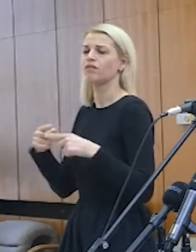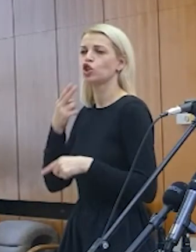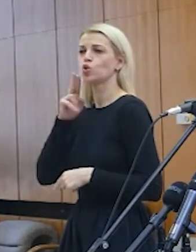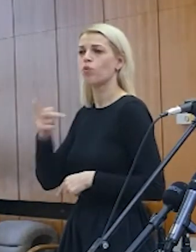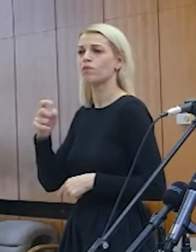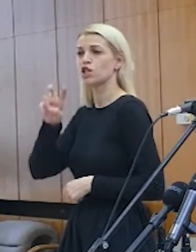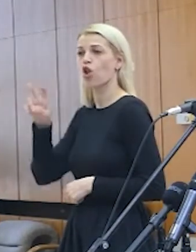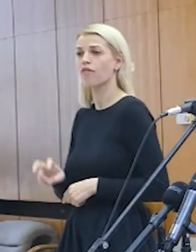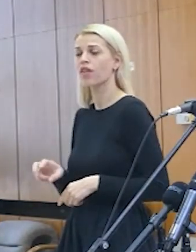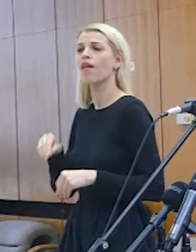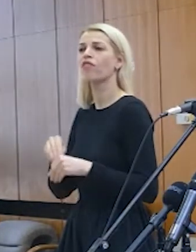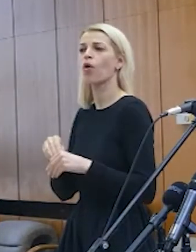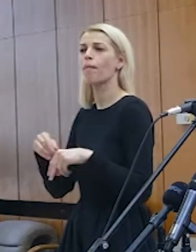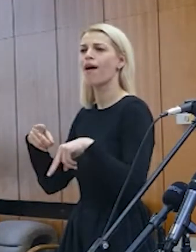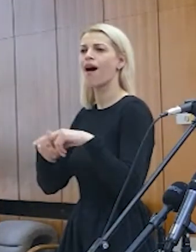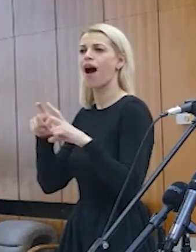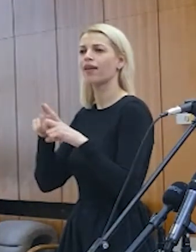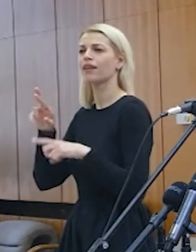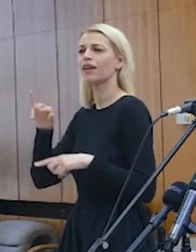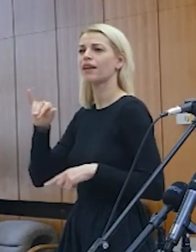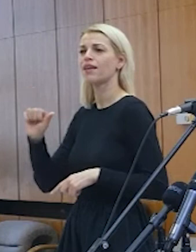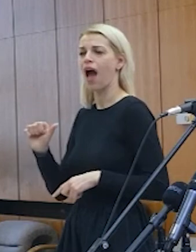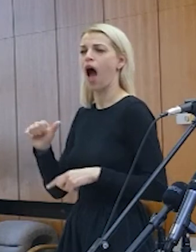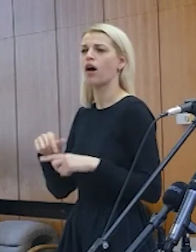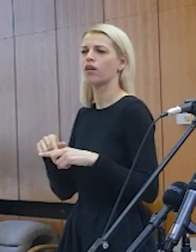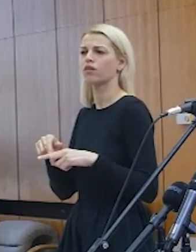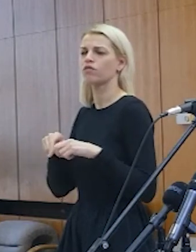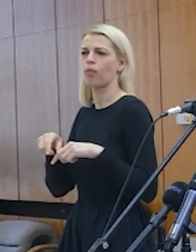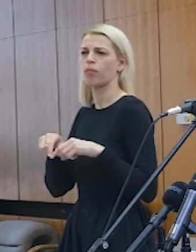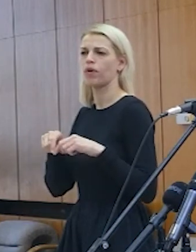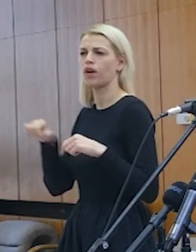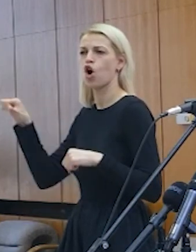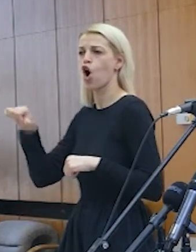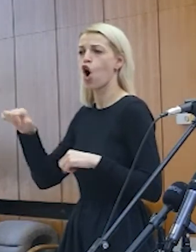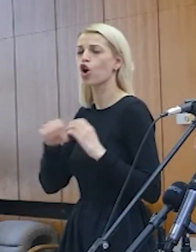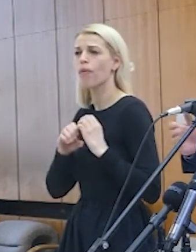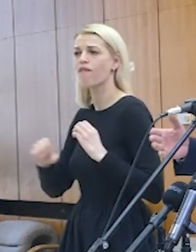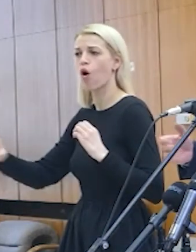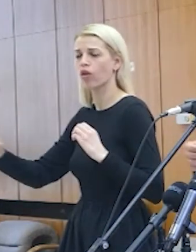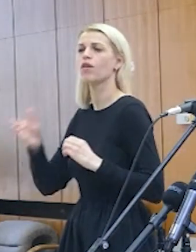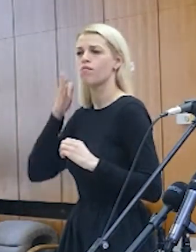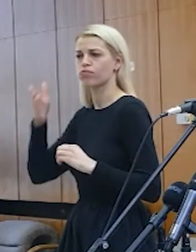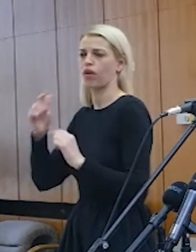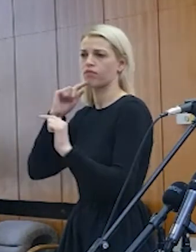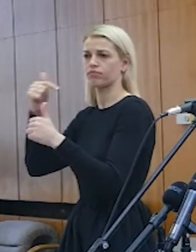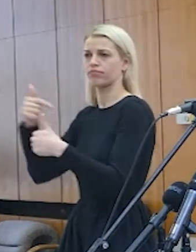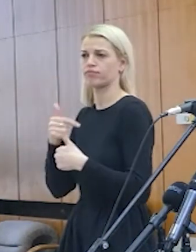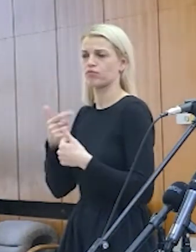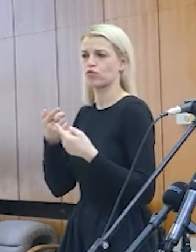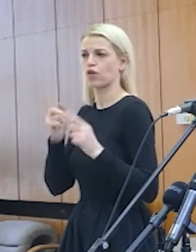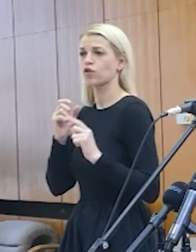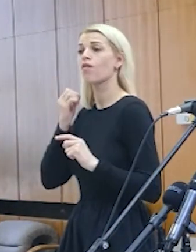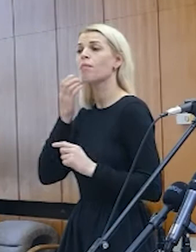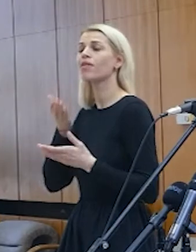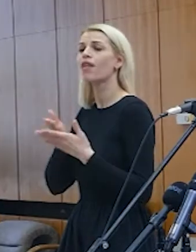Slovnaftu, že cez ropovod Adria bude dostatočne veľké množstvo prichádzať, aj keby sa teda z Ruska mala tá